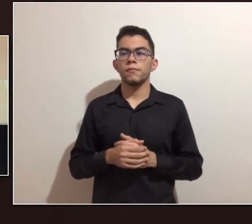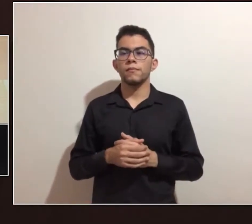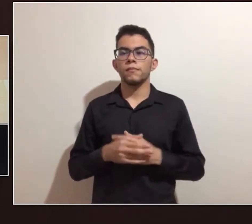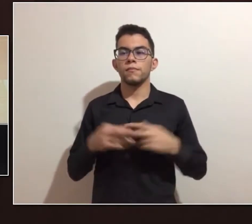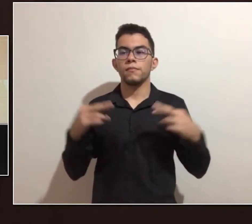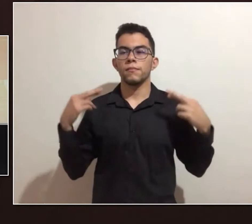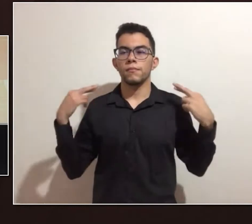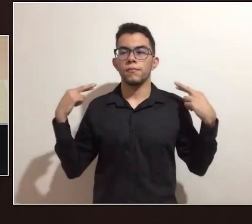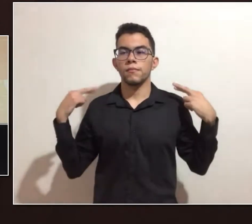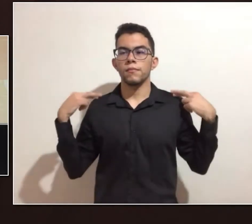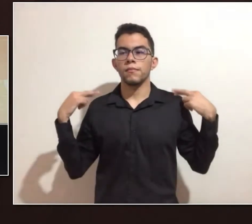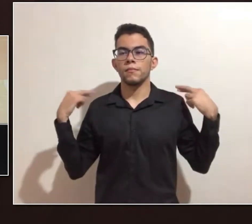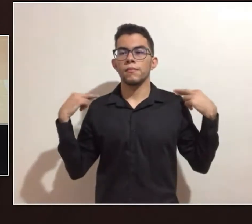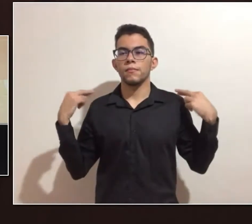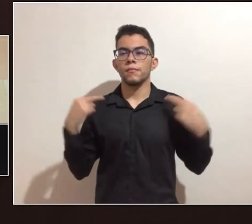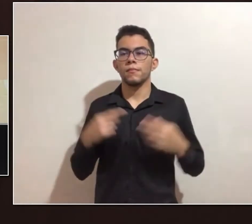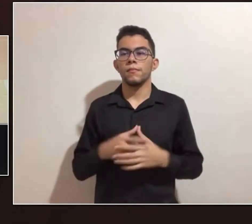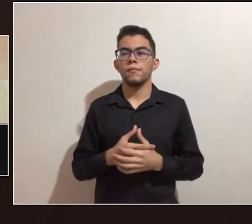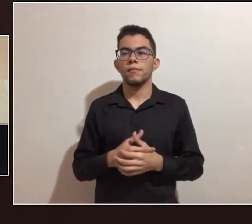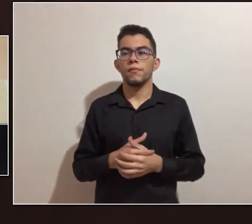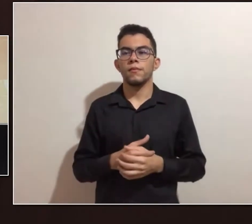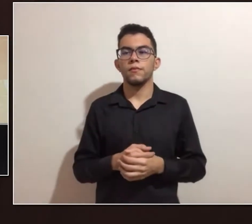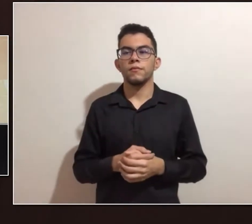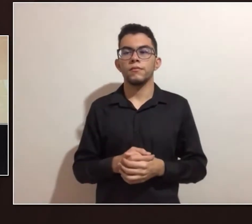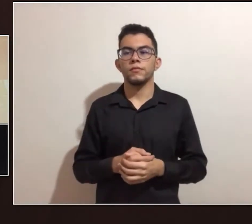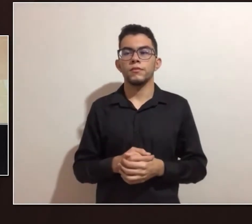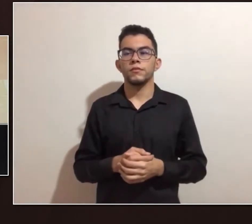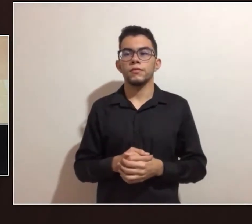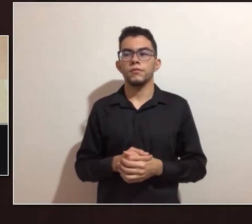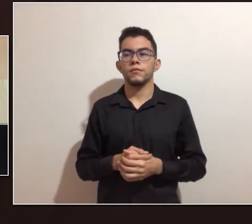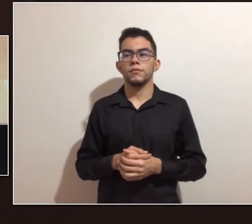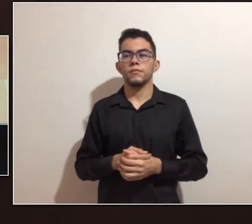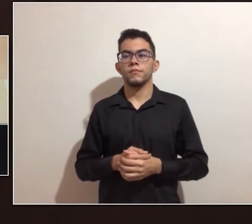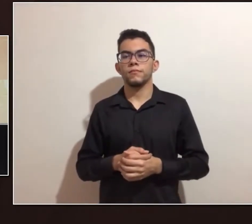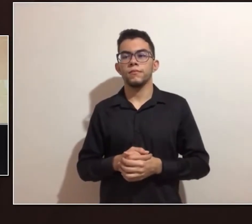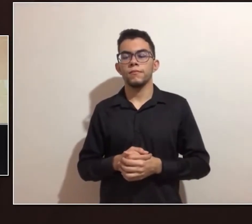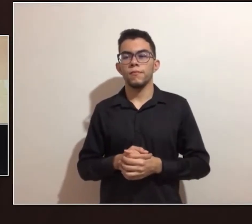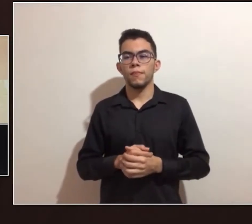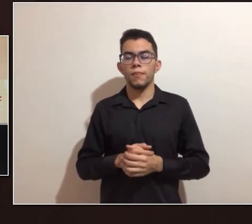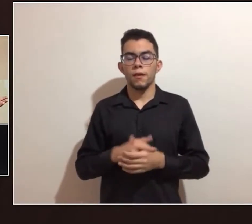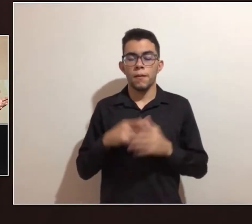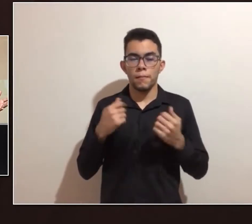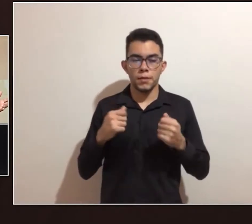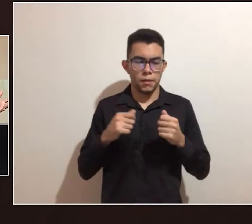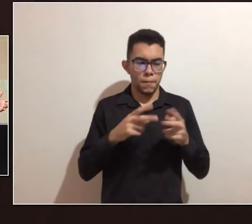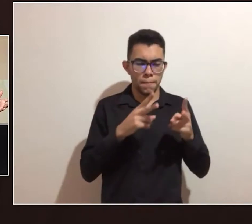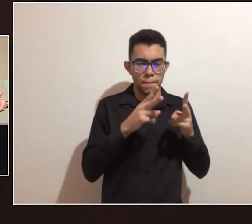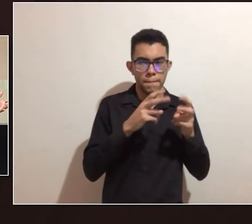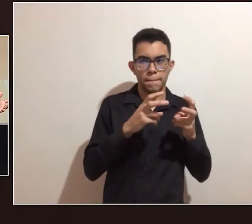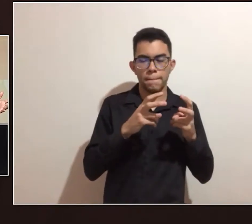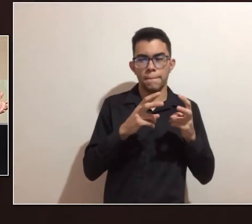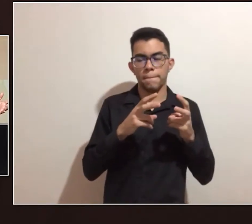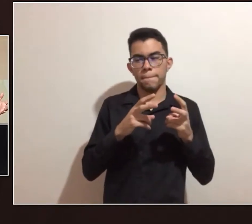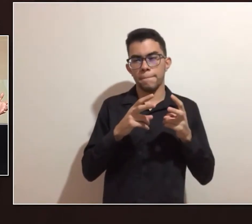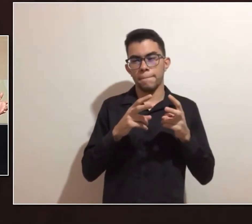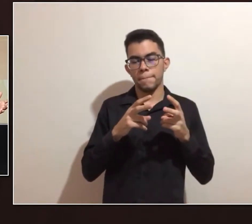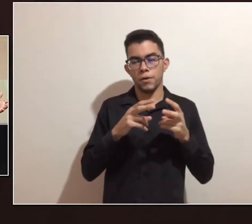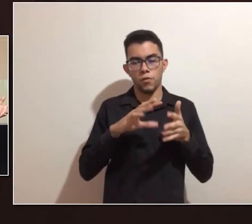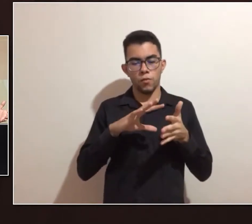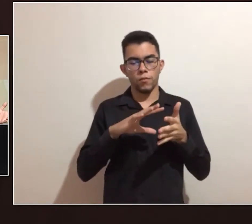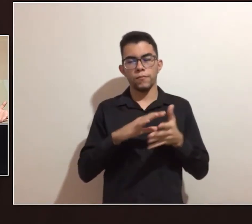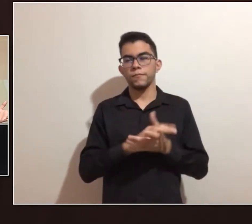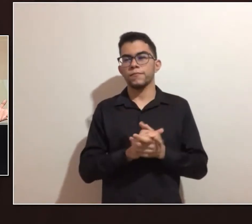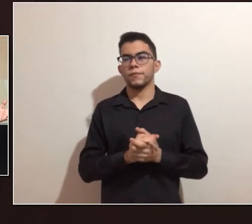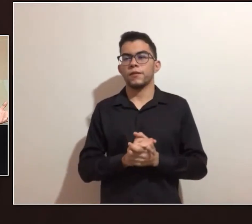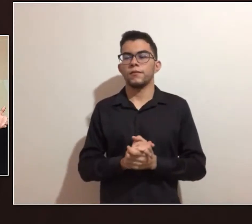chofé, né? Hein, Ami? Eu vou lá para o Conde Sul, para o Foz do Iguaçu, eu tenho até um carro, né? Um carro